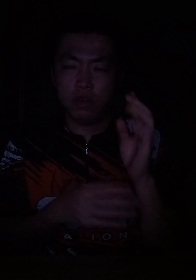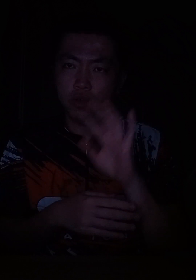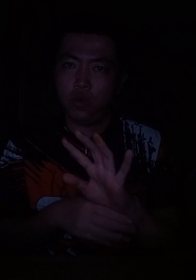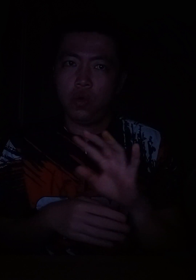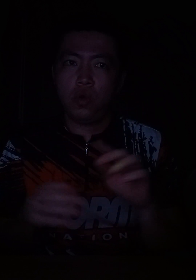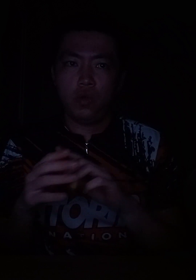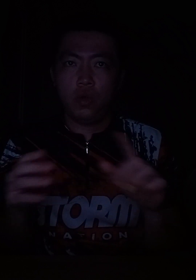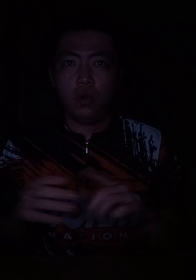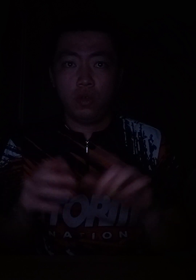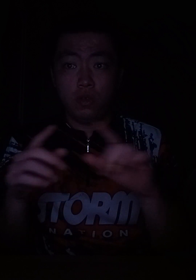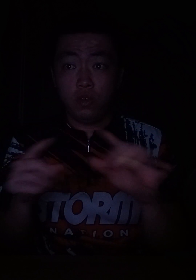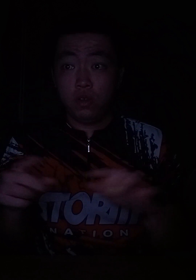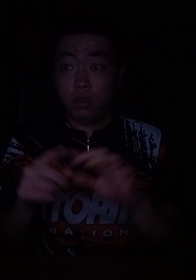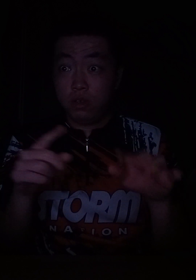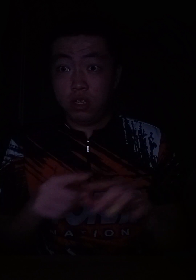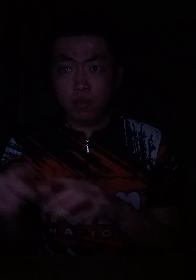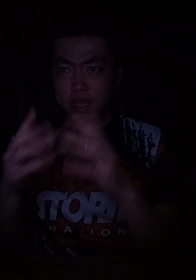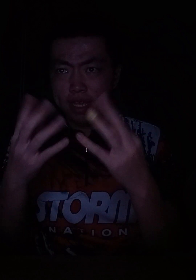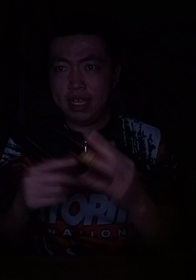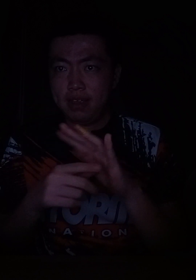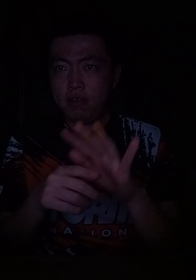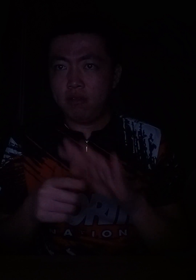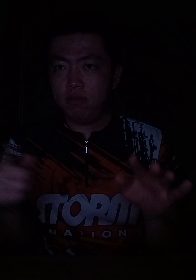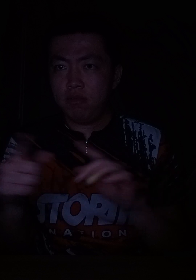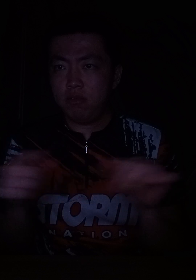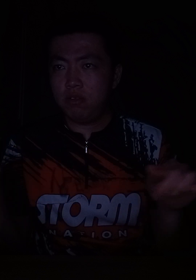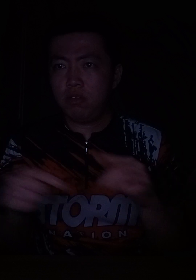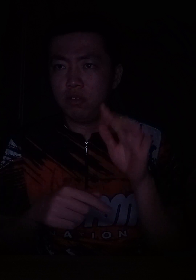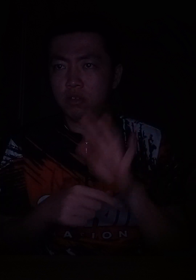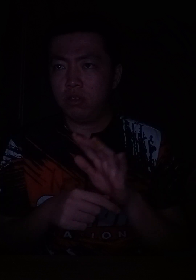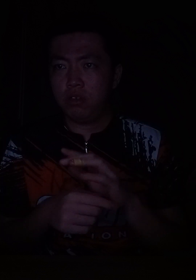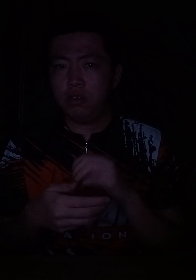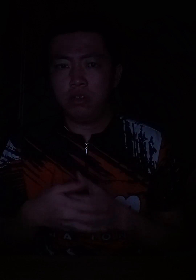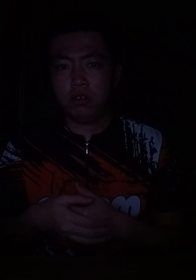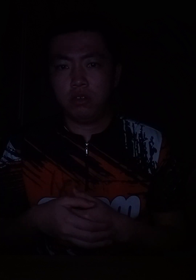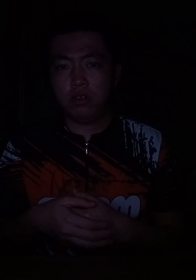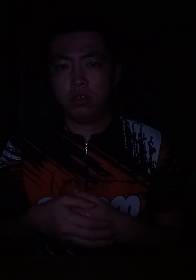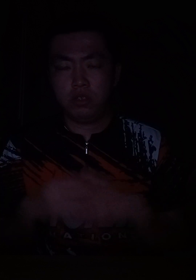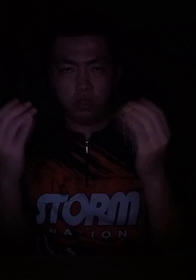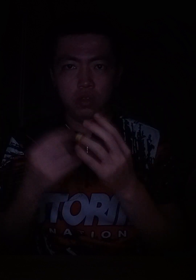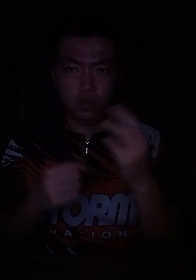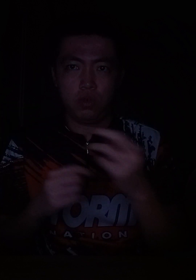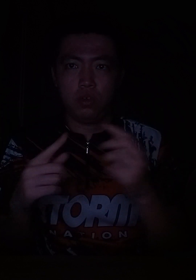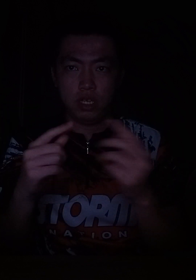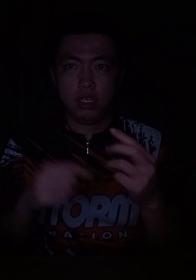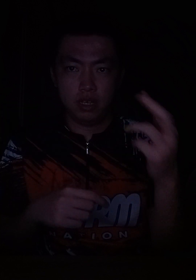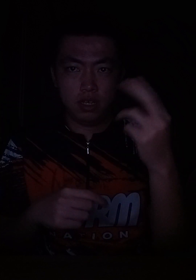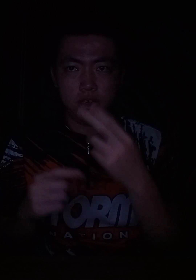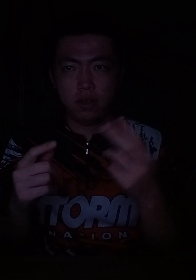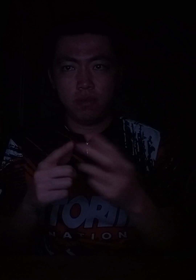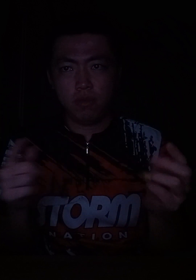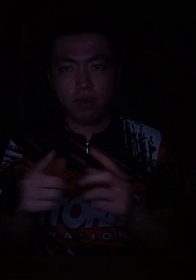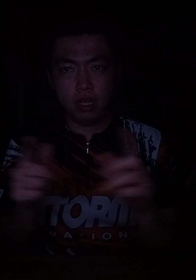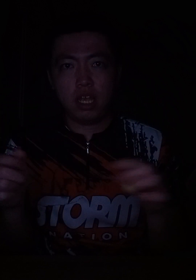가지고 차들이 속도가 많이 나요. 그래서 신호위반도 많고. 경찰 조사 결과 신항 앞 도로를 달리던